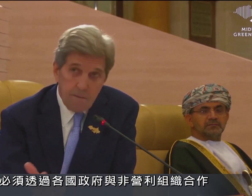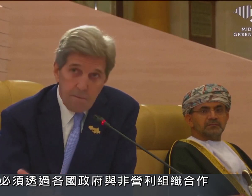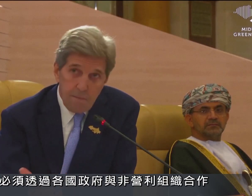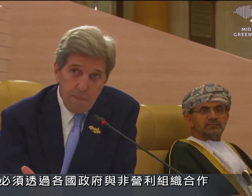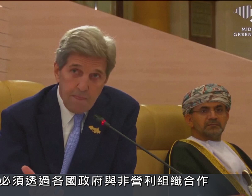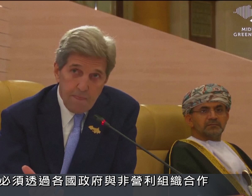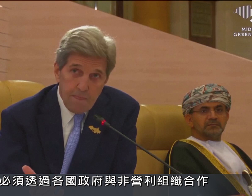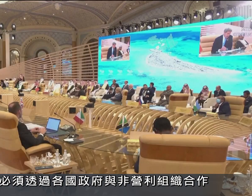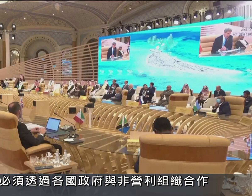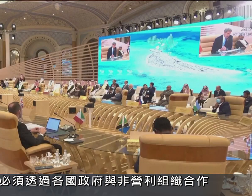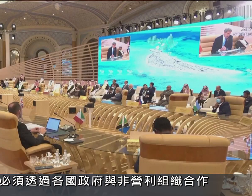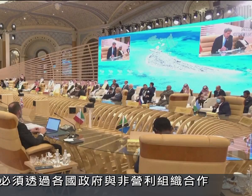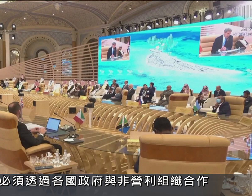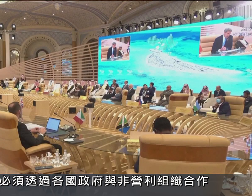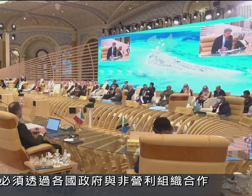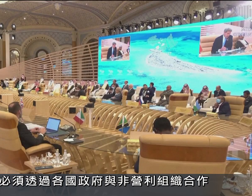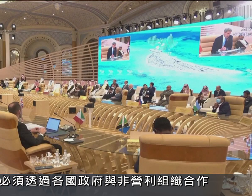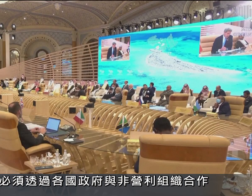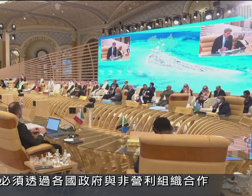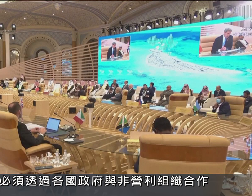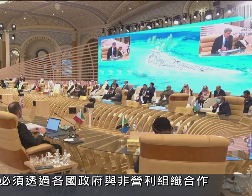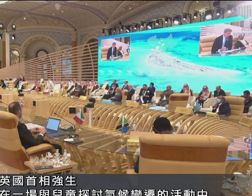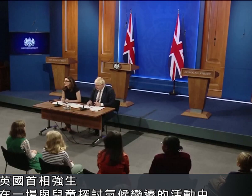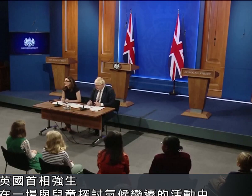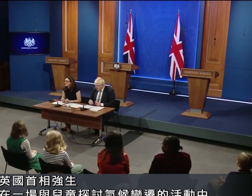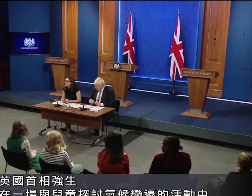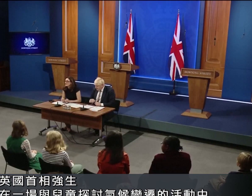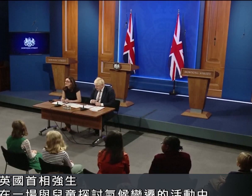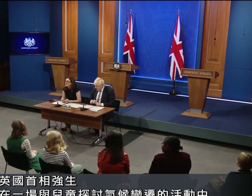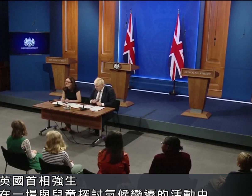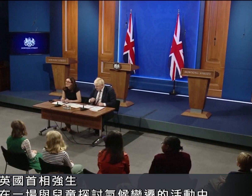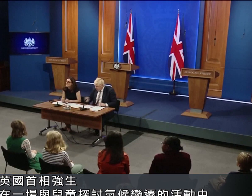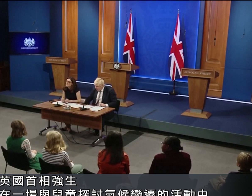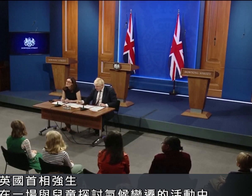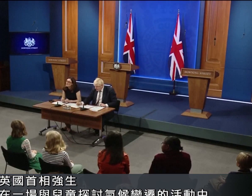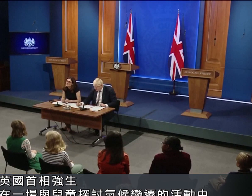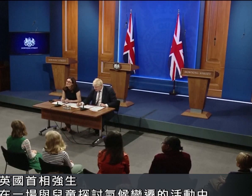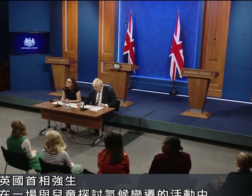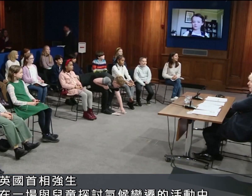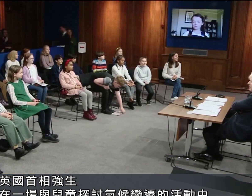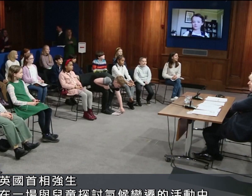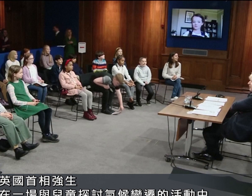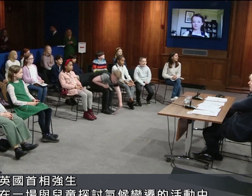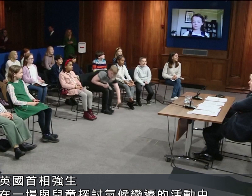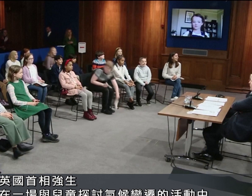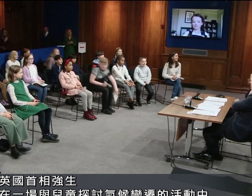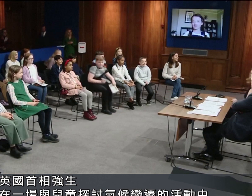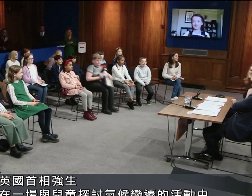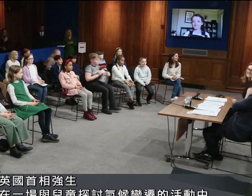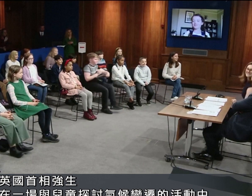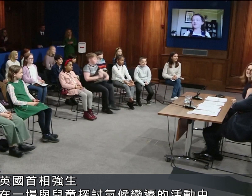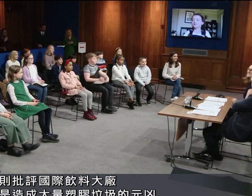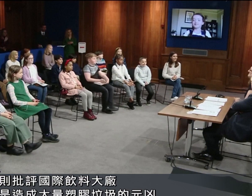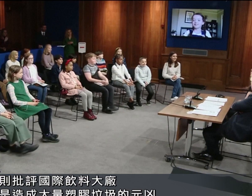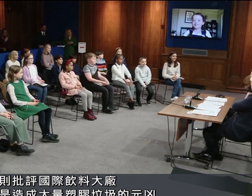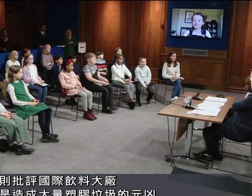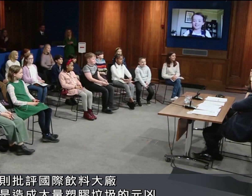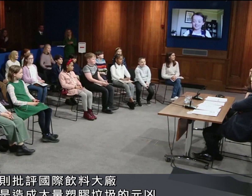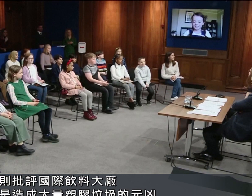过各国政府与非营利组织合作。英国首相强生在一场与儿童探讨气候变迁的活动中，则批评国际